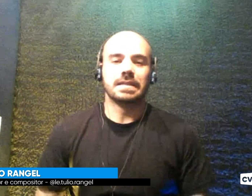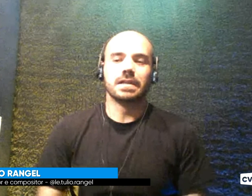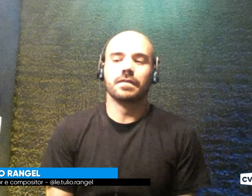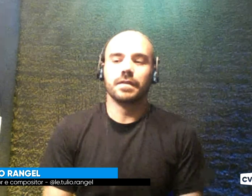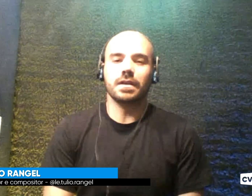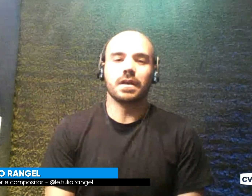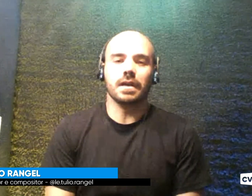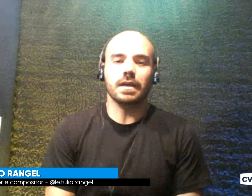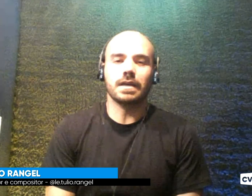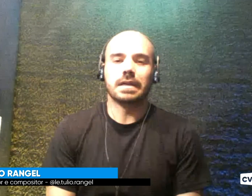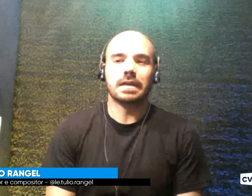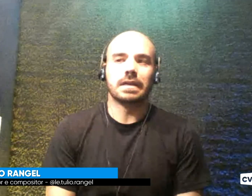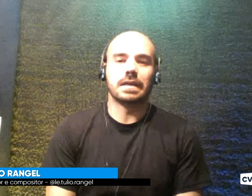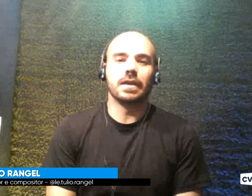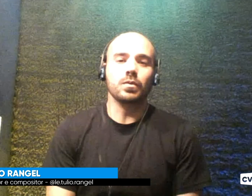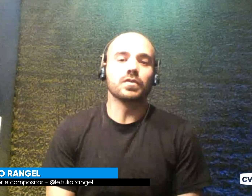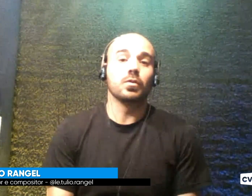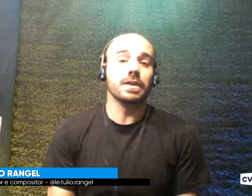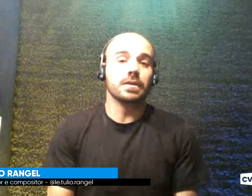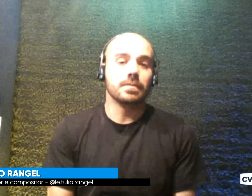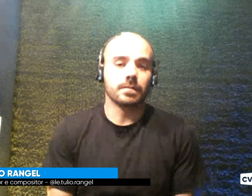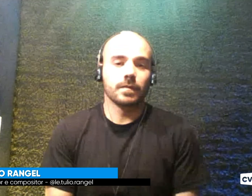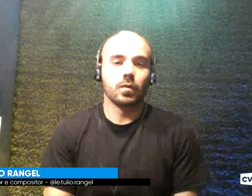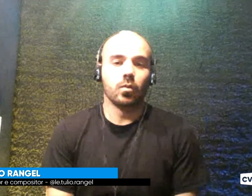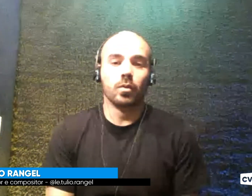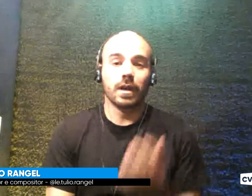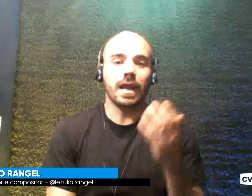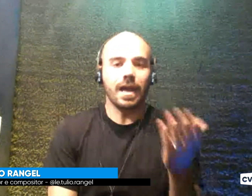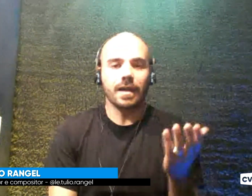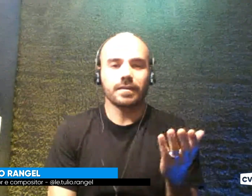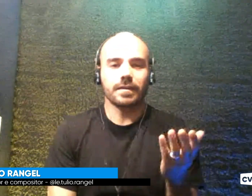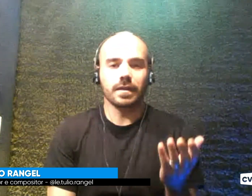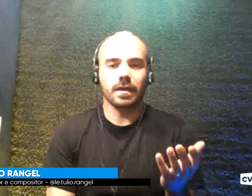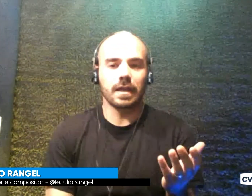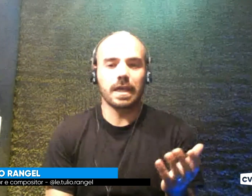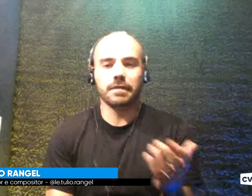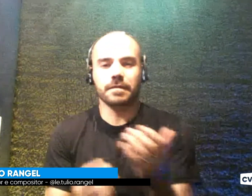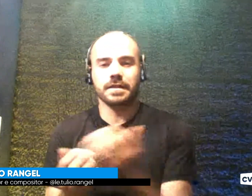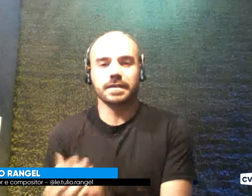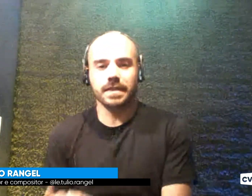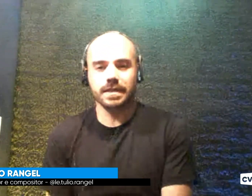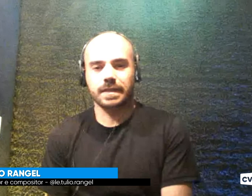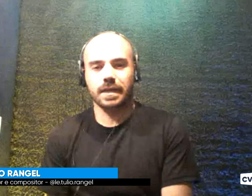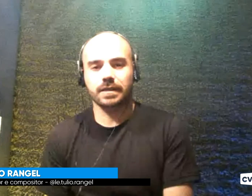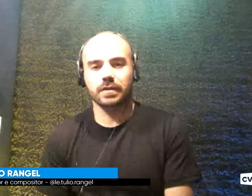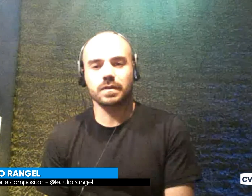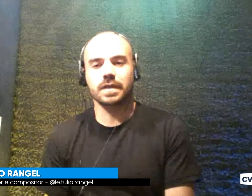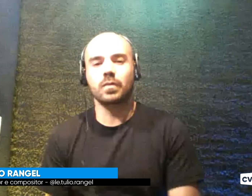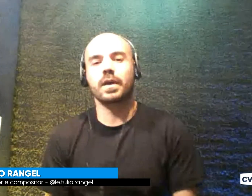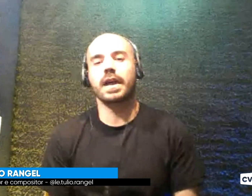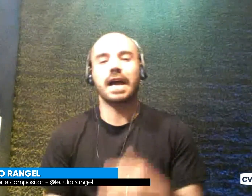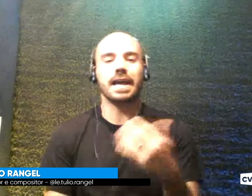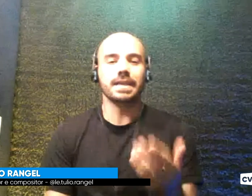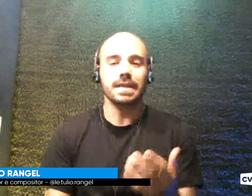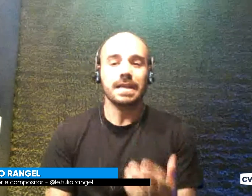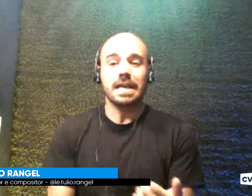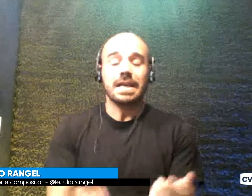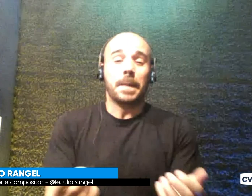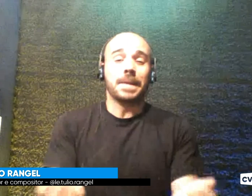significa Eu Estou Aí. O là, em francês, a tradução é aí, mas